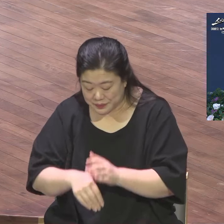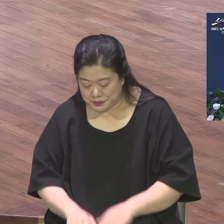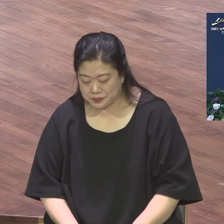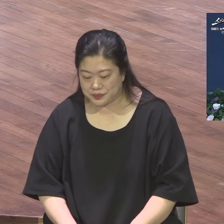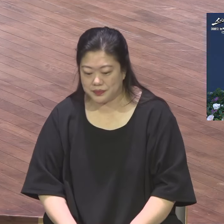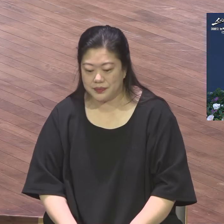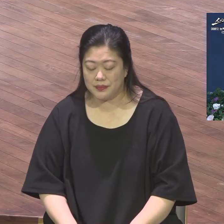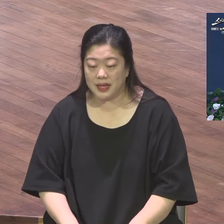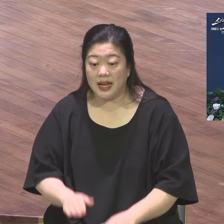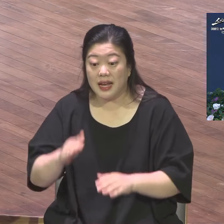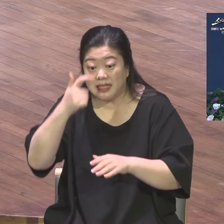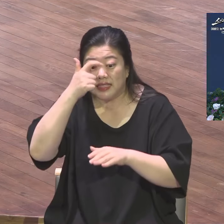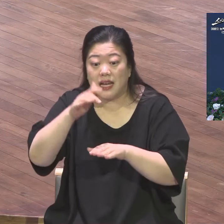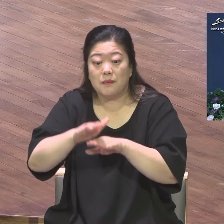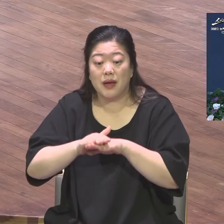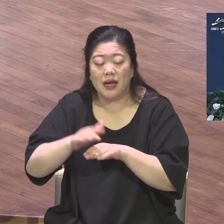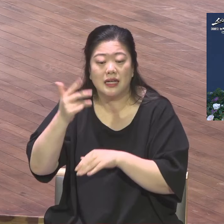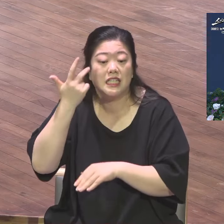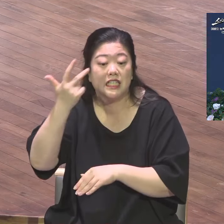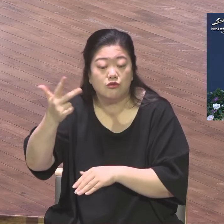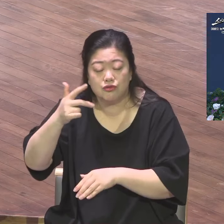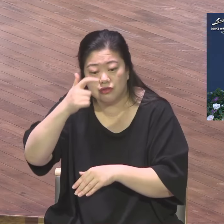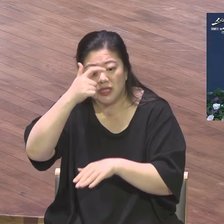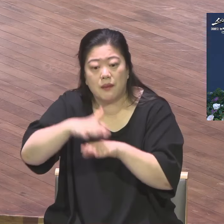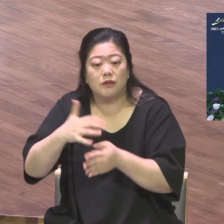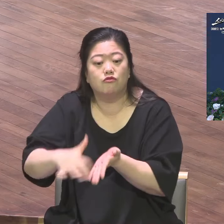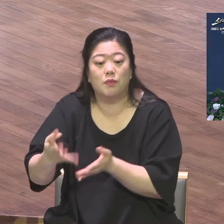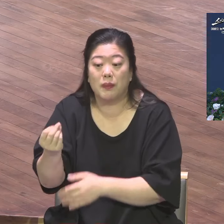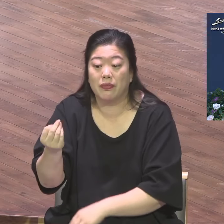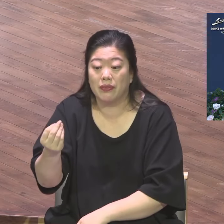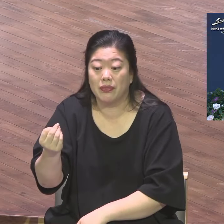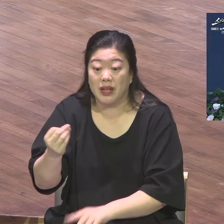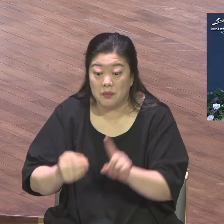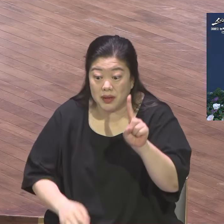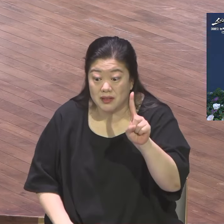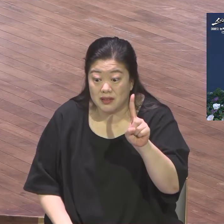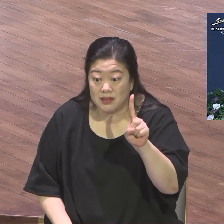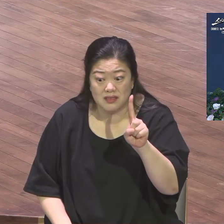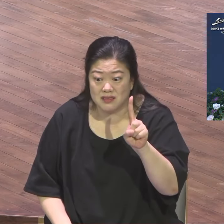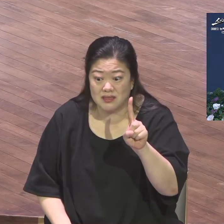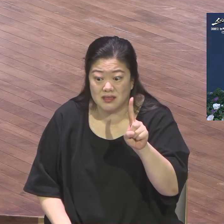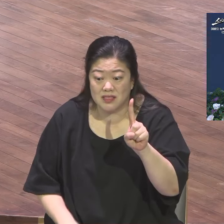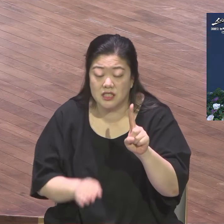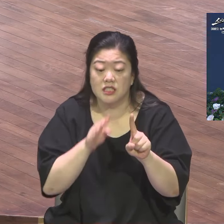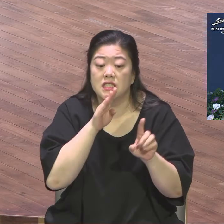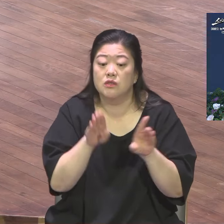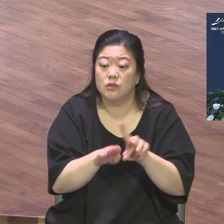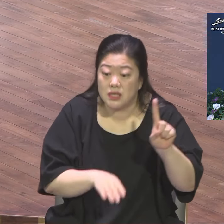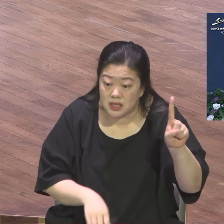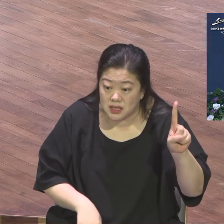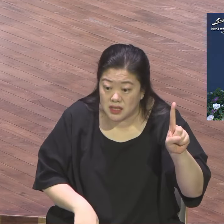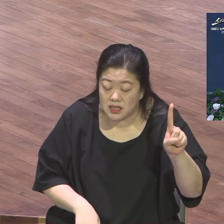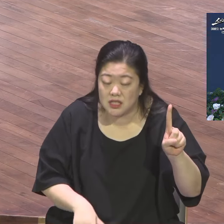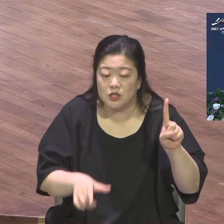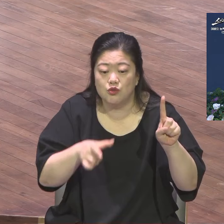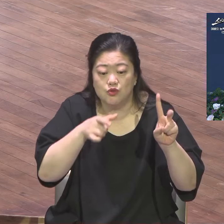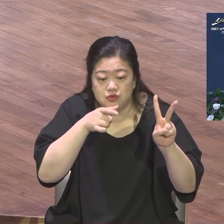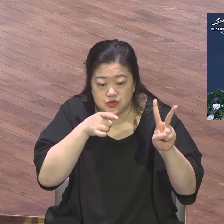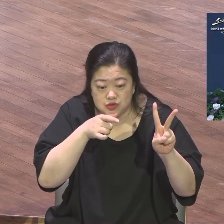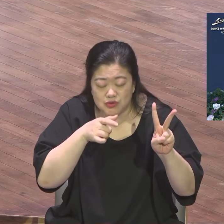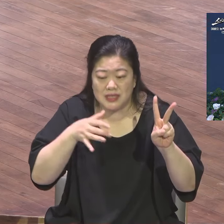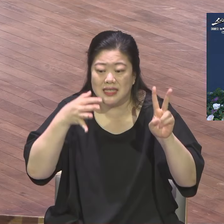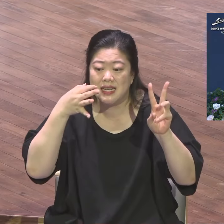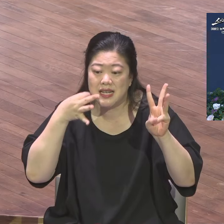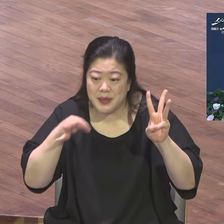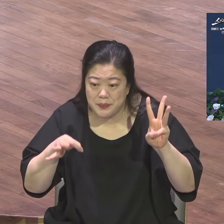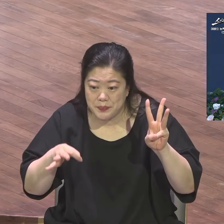드리는 예배가 있잖아요. 주일 예배, 수요 예배, 금요 예배, 일주일에 세 번 공식 예배. 여기에다가 구정 예배, 무슨